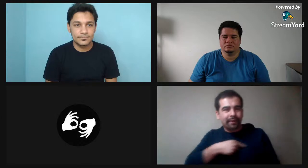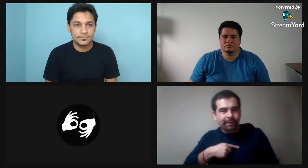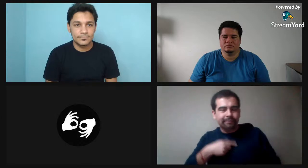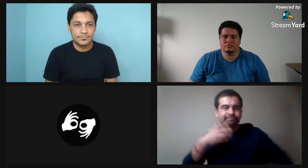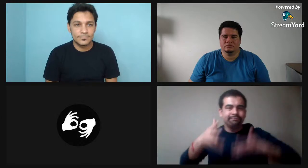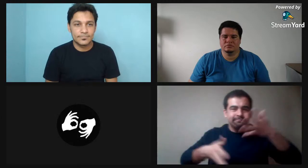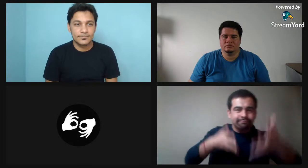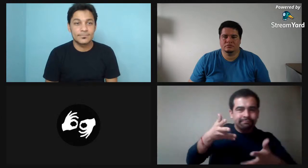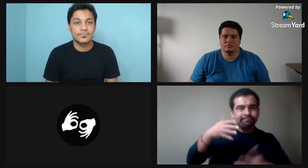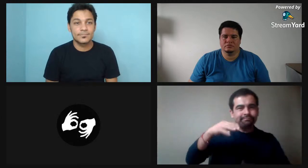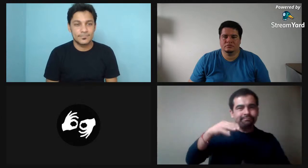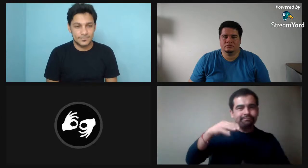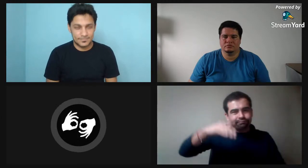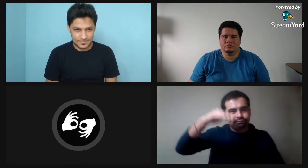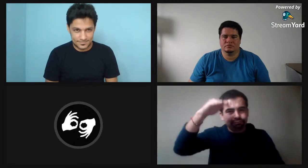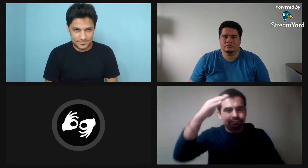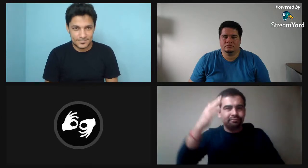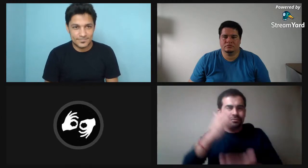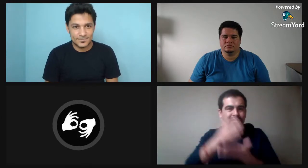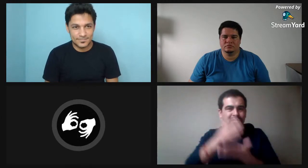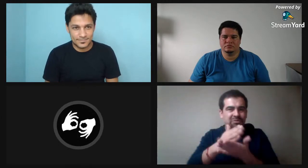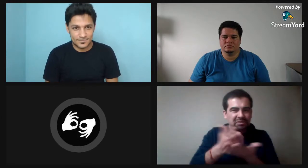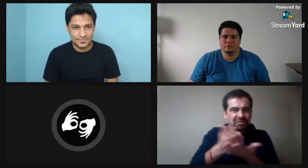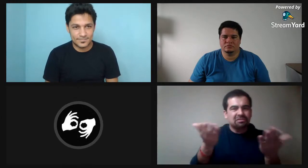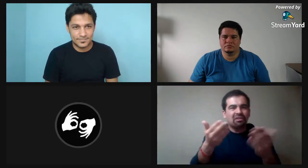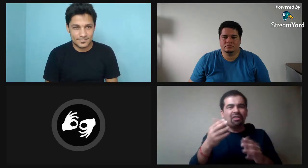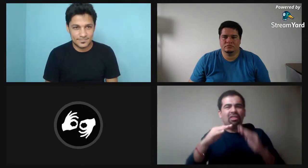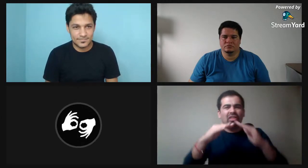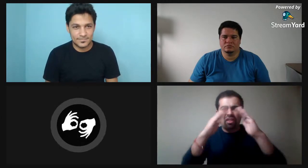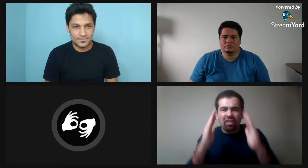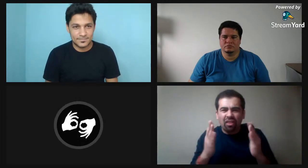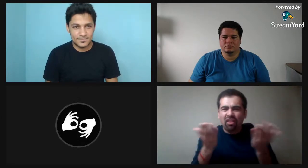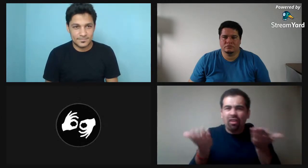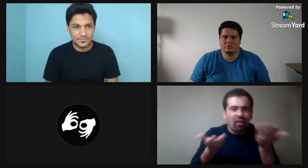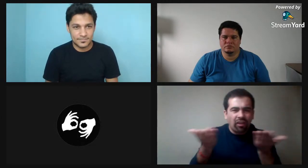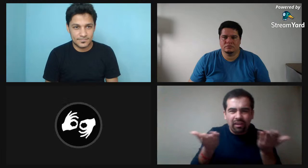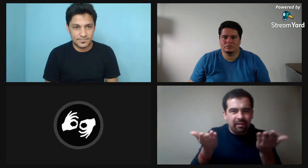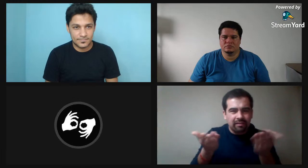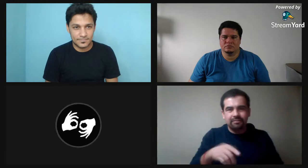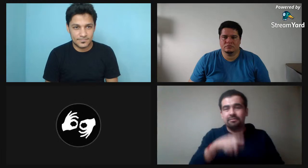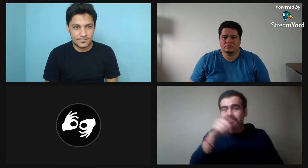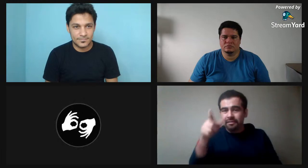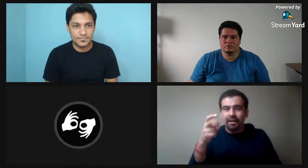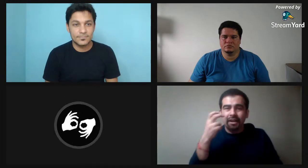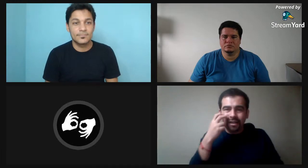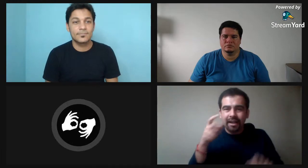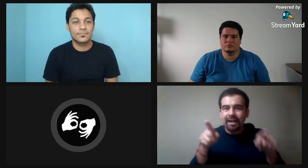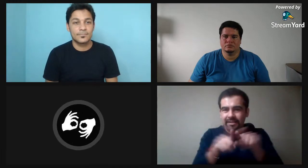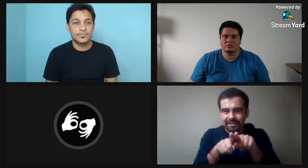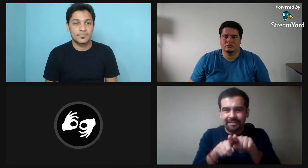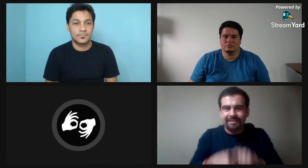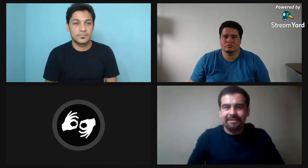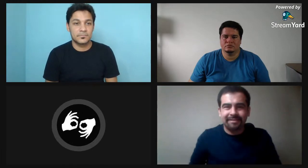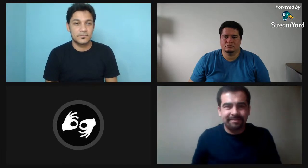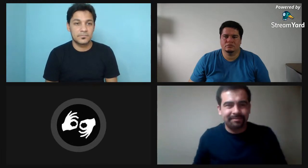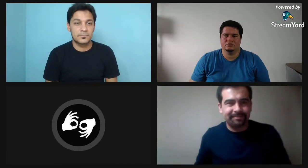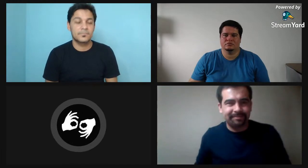Bueno, quería que ustedes también se pudieran presentar, explicarnos también cómo ha sido